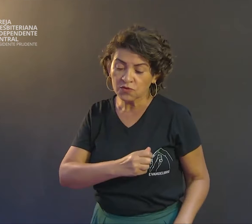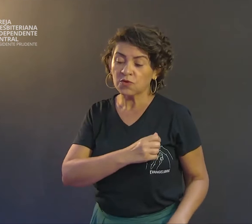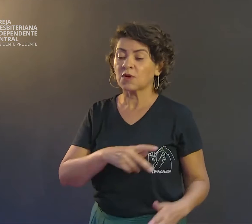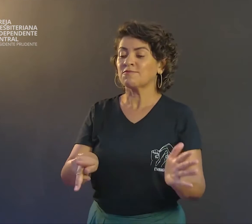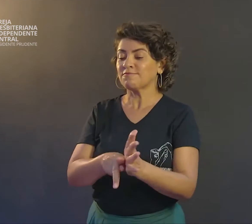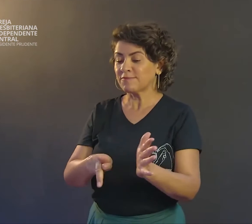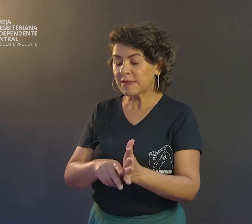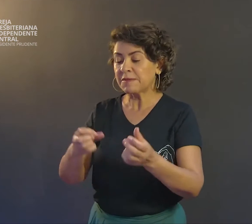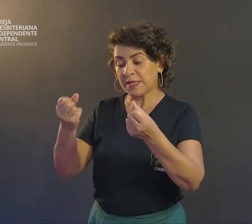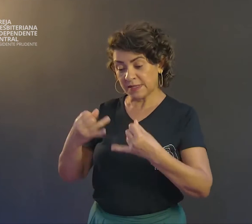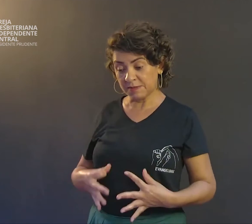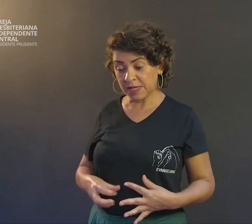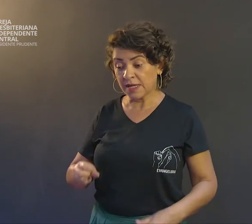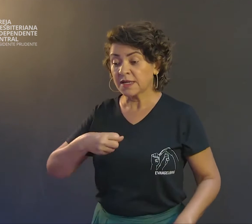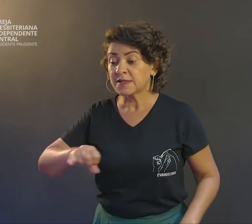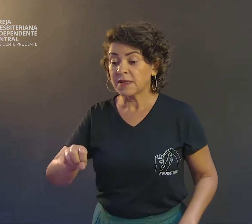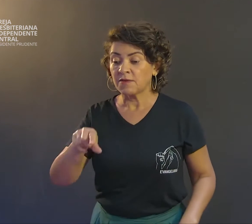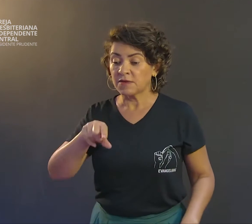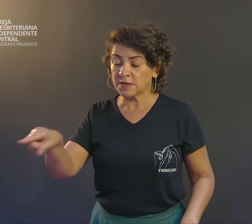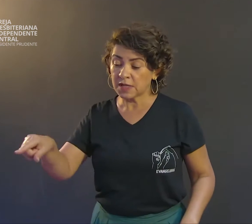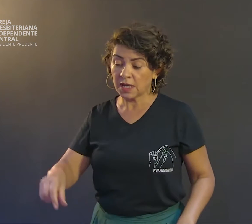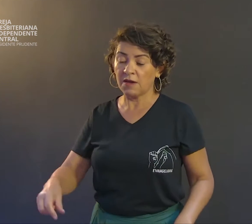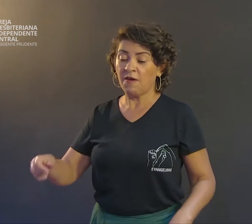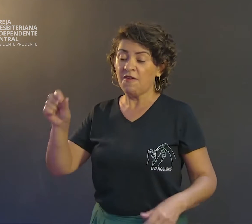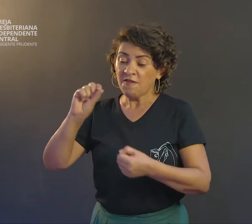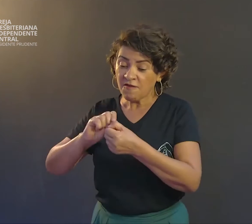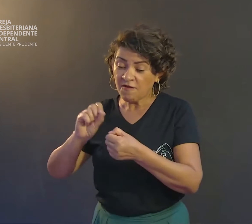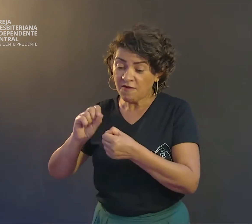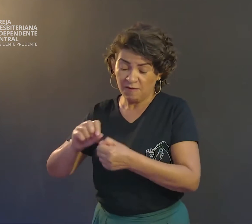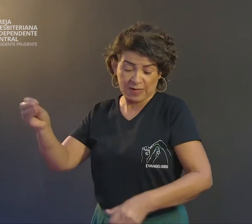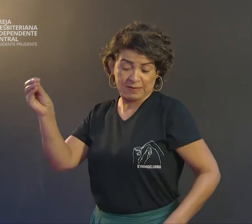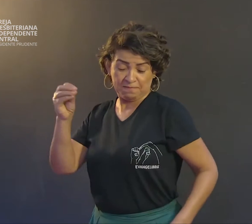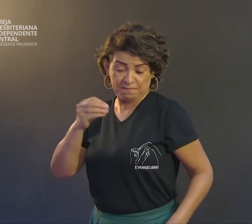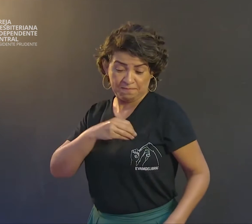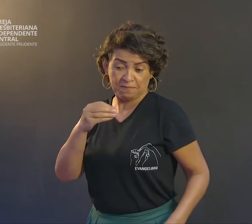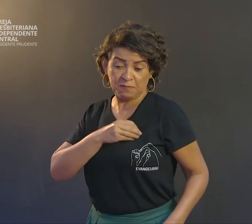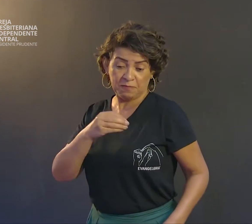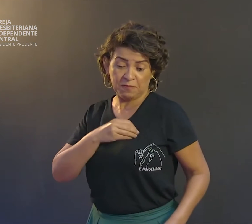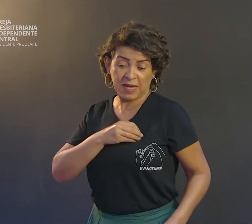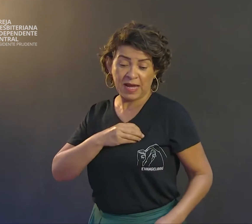quem comete o pecado é do diabo, porque o diabo peca desde o